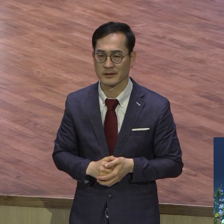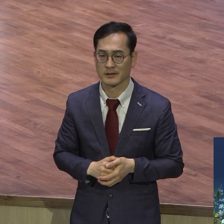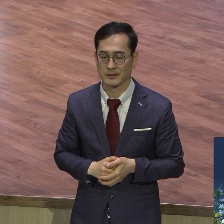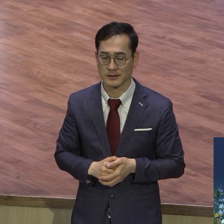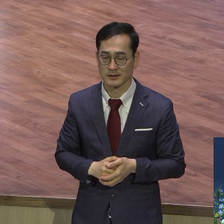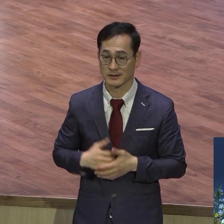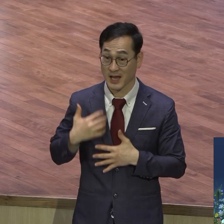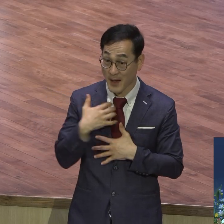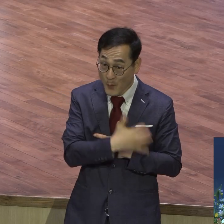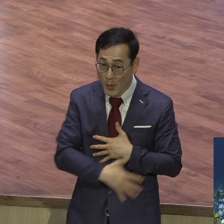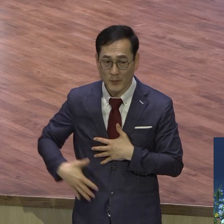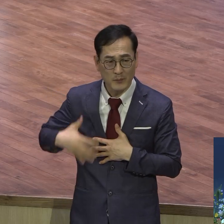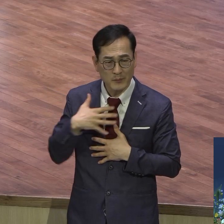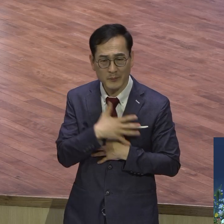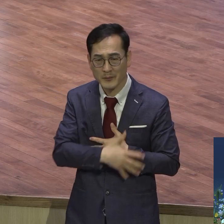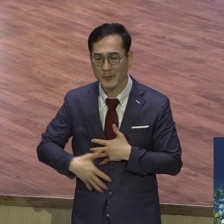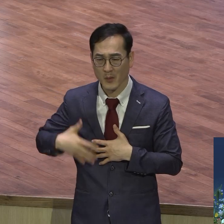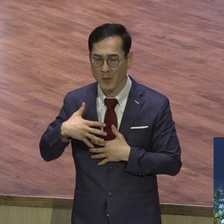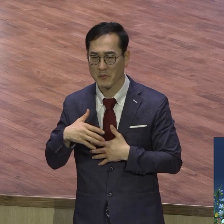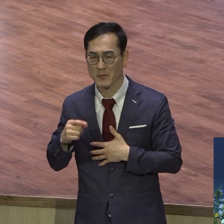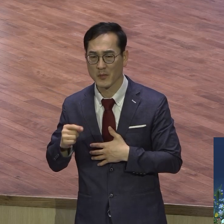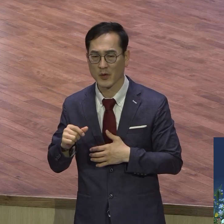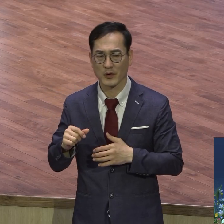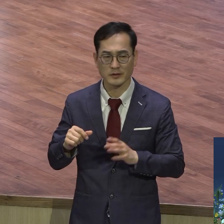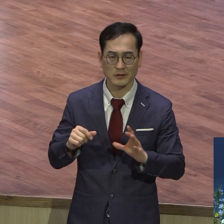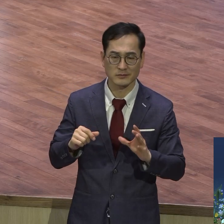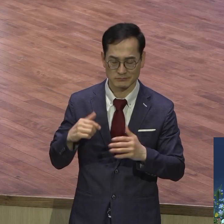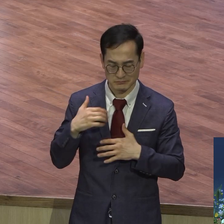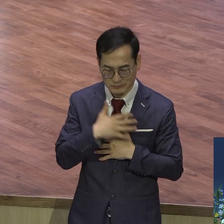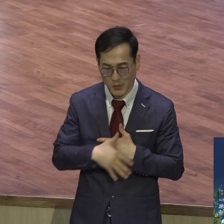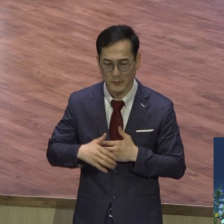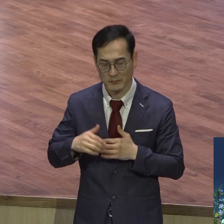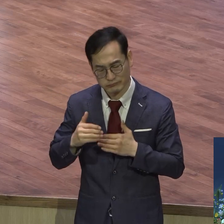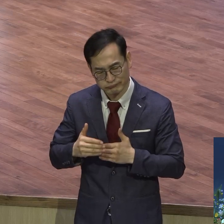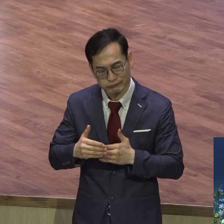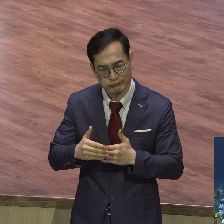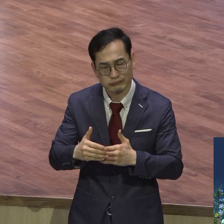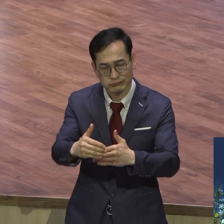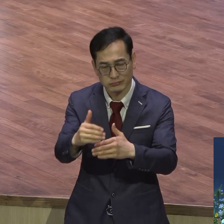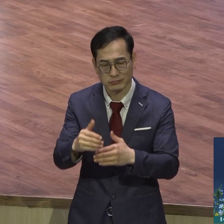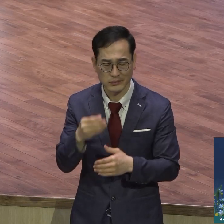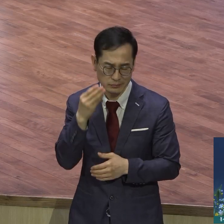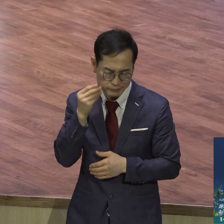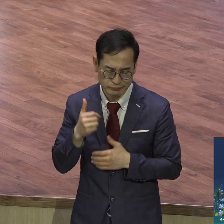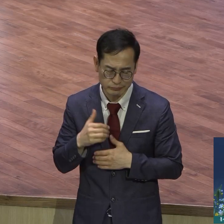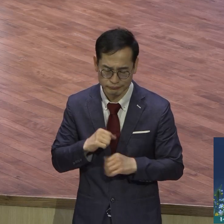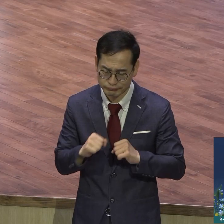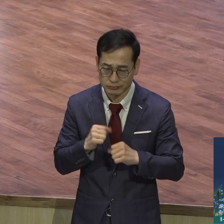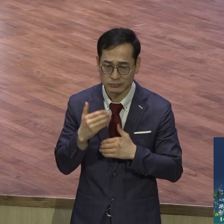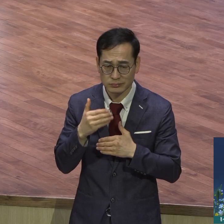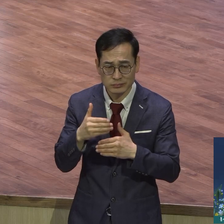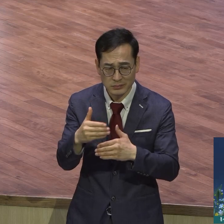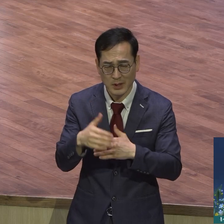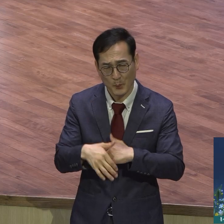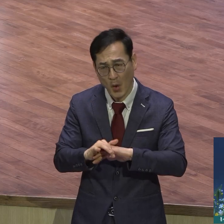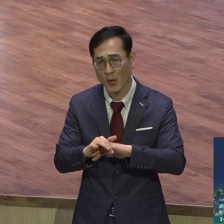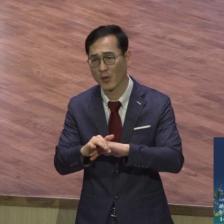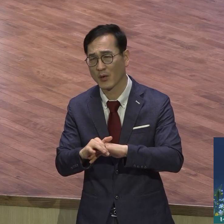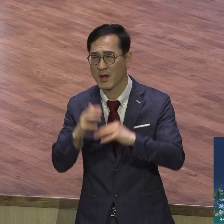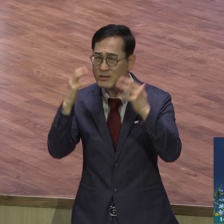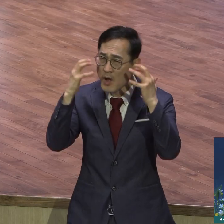깨지고 싶습니다. 이럴 때 면역력을 키우는 좋은 방법이